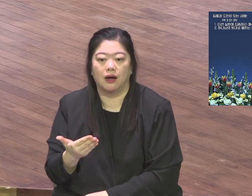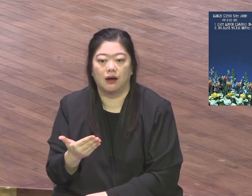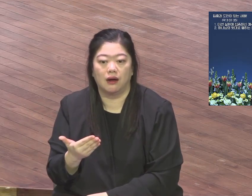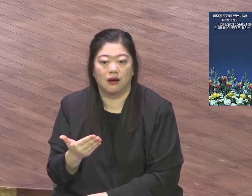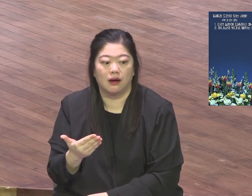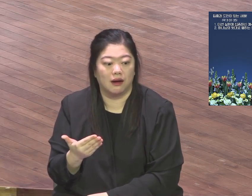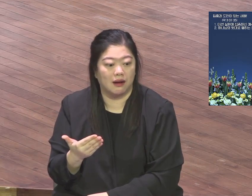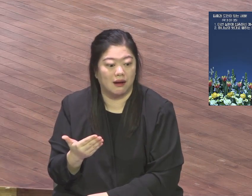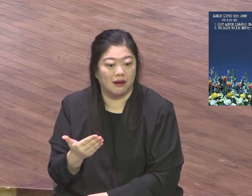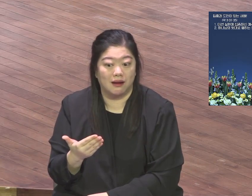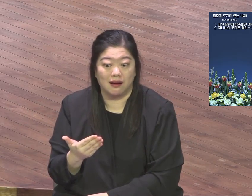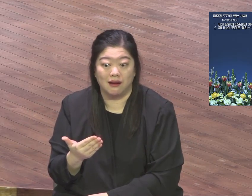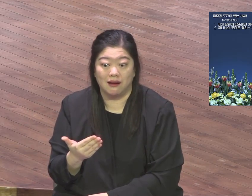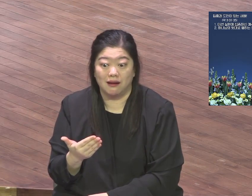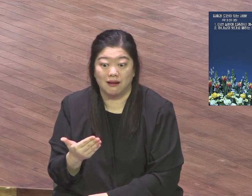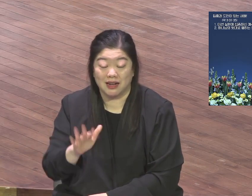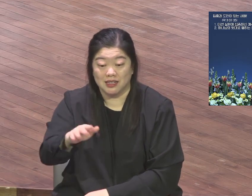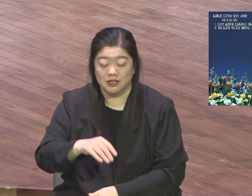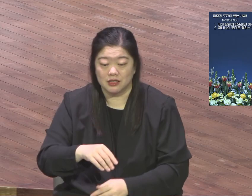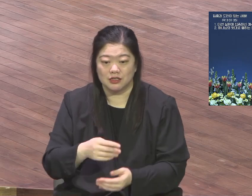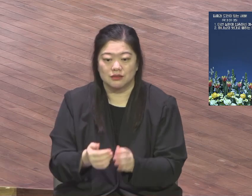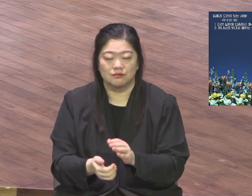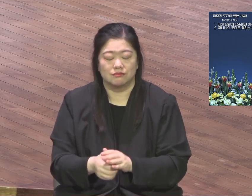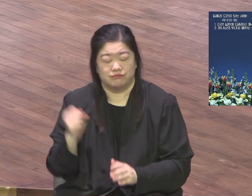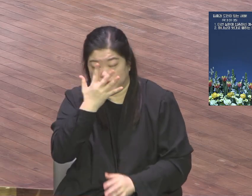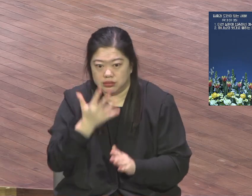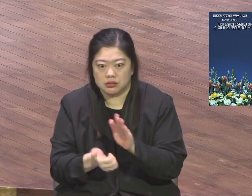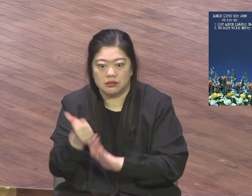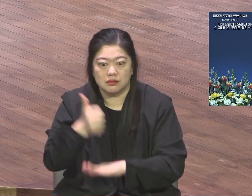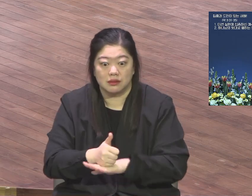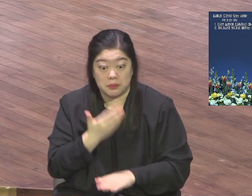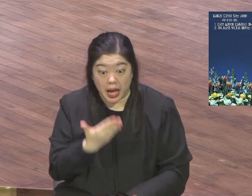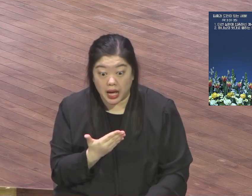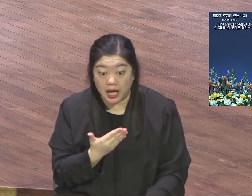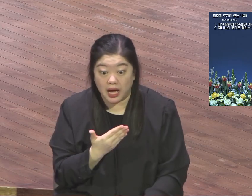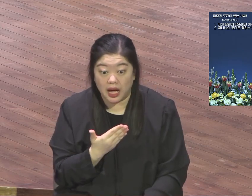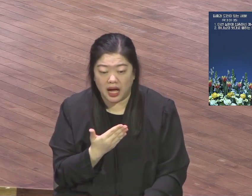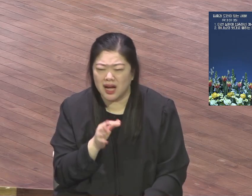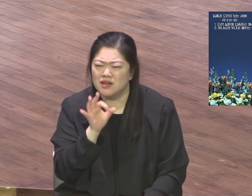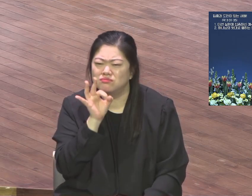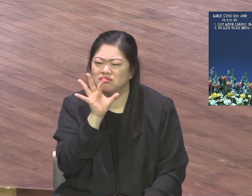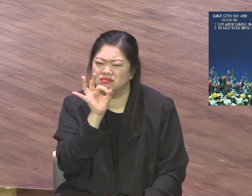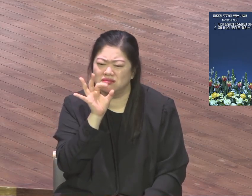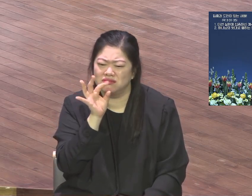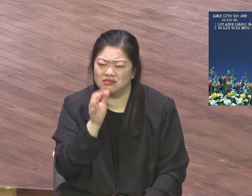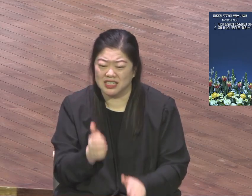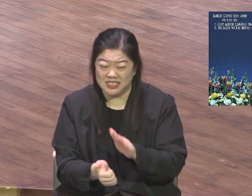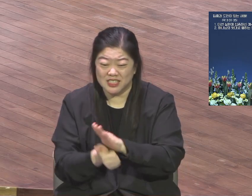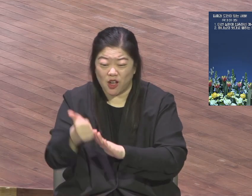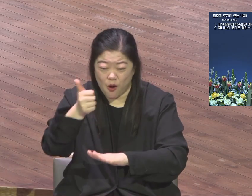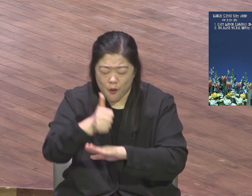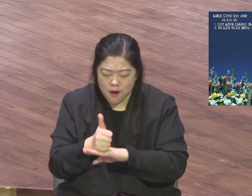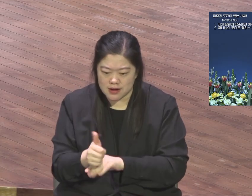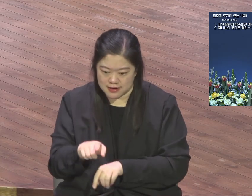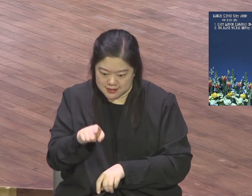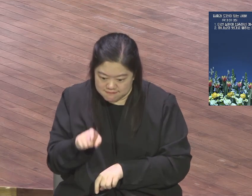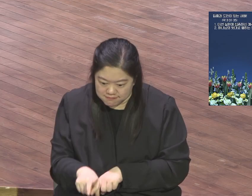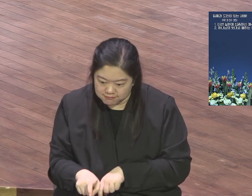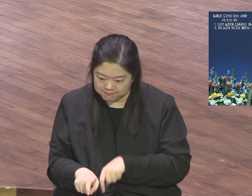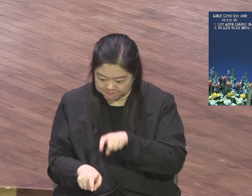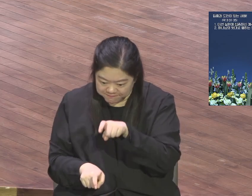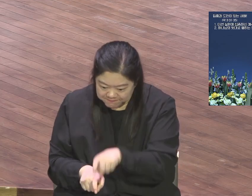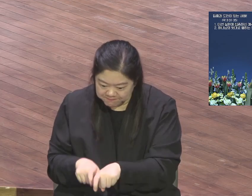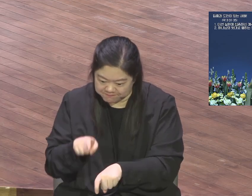무슨 말입니까? 갑자기 성공이 찾아오지 않습니다. 갑자기 한 걸음 한